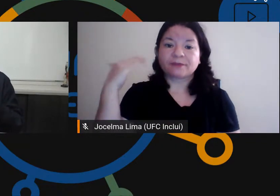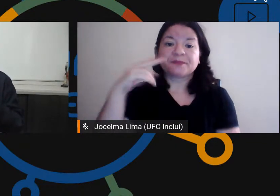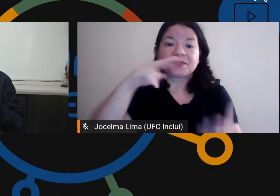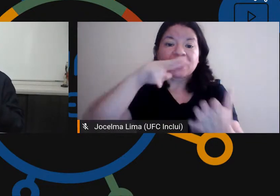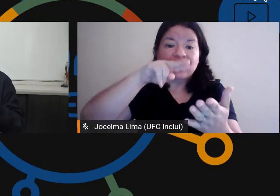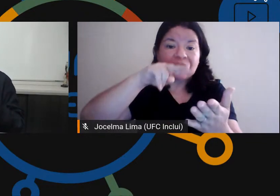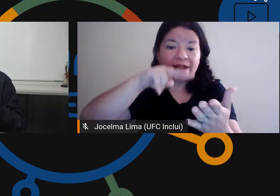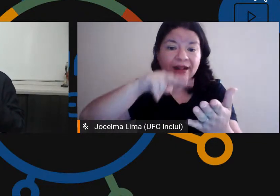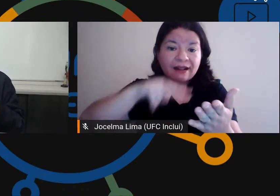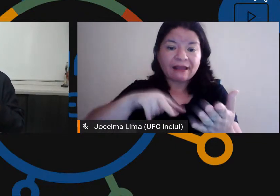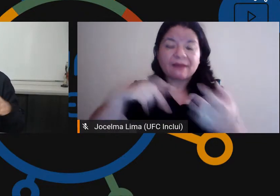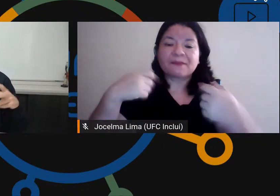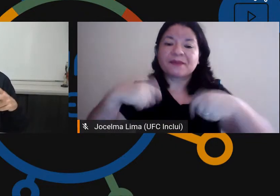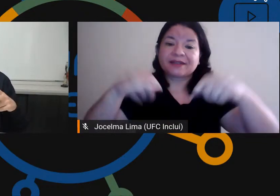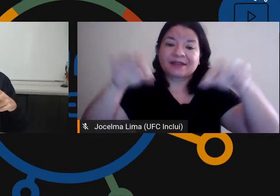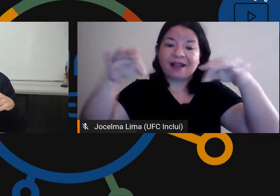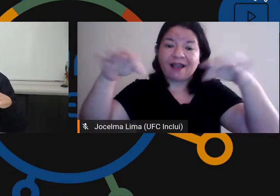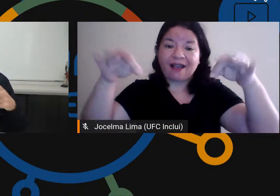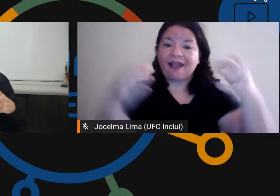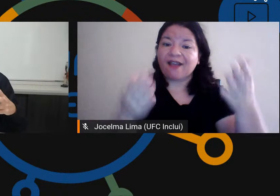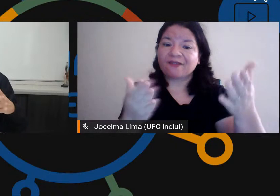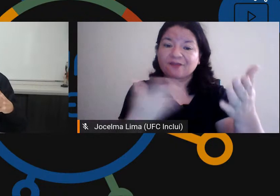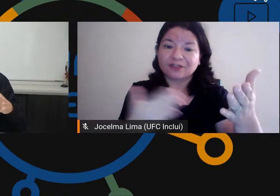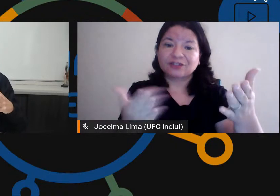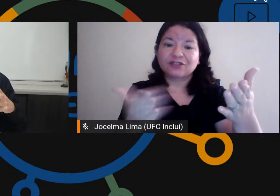revista de papel, antigamente, isso dava